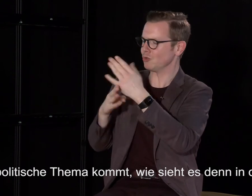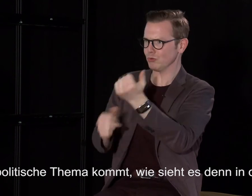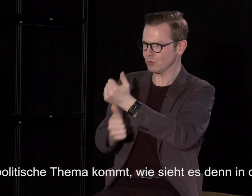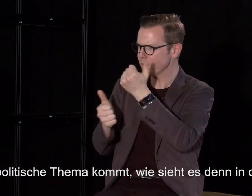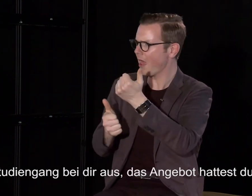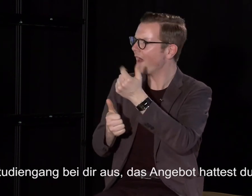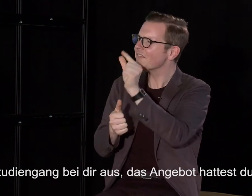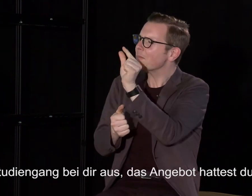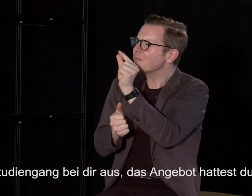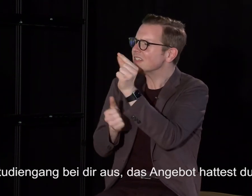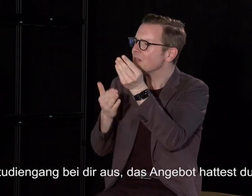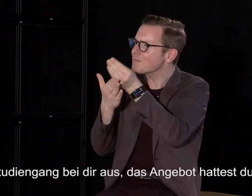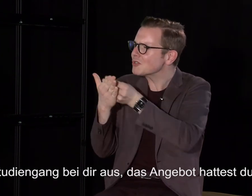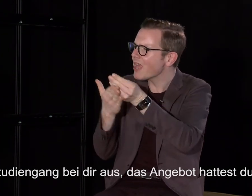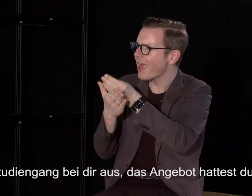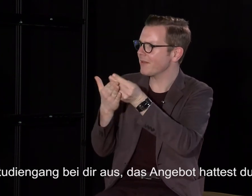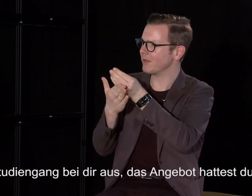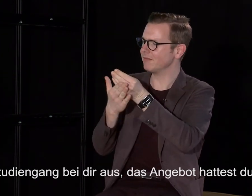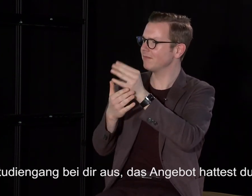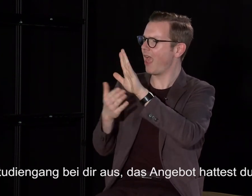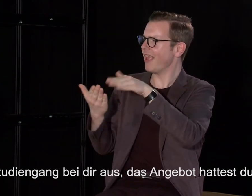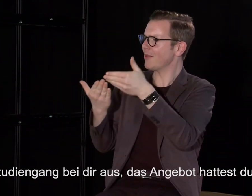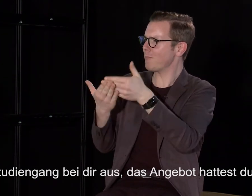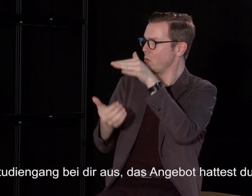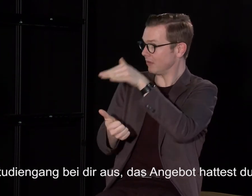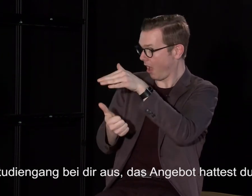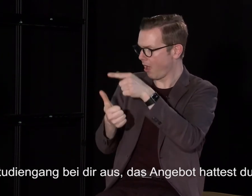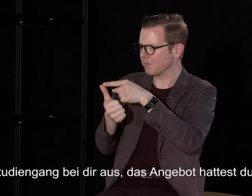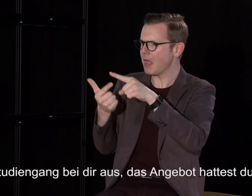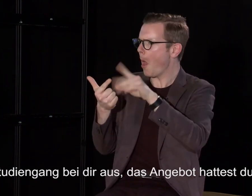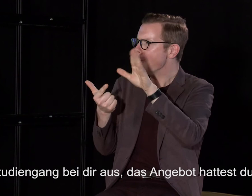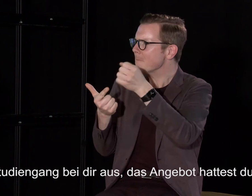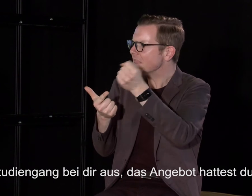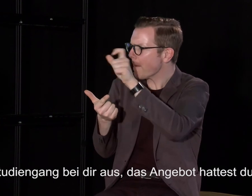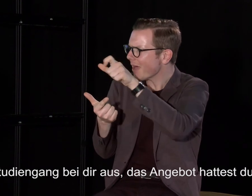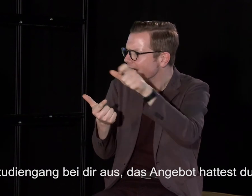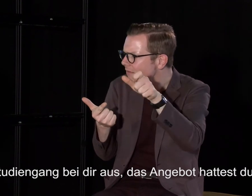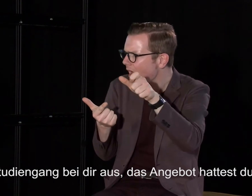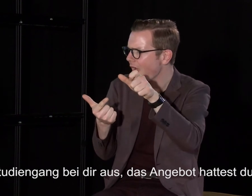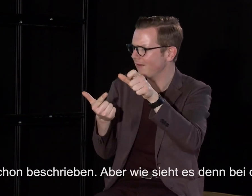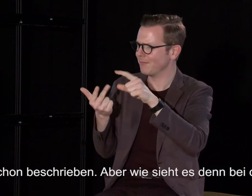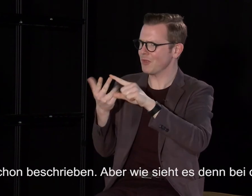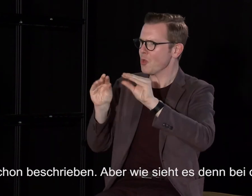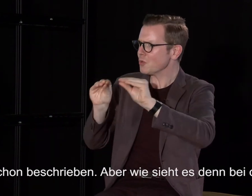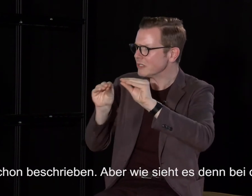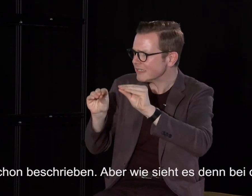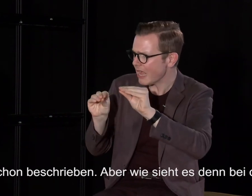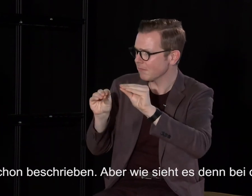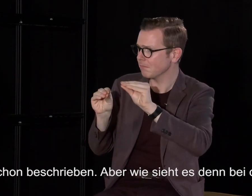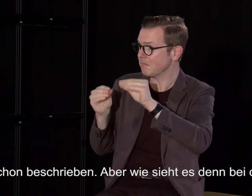Studiengang bei dir aus? Kannst du beschreiben? Es gibt ja das Angebot, also das hast du ja schon beschrieben, aber wie sieht es aus bei den